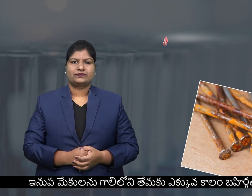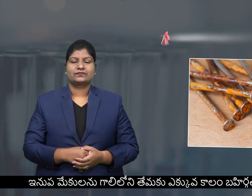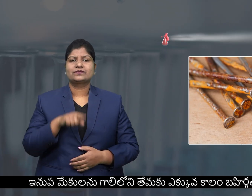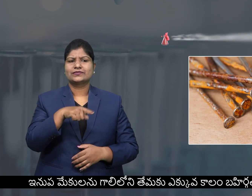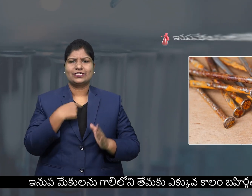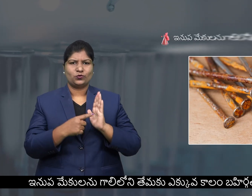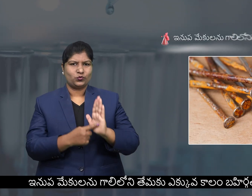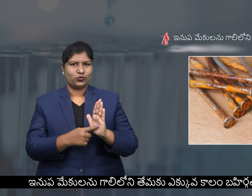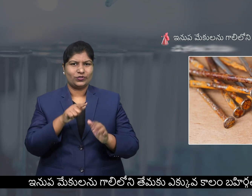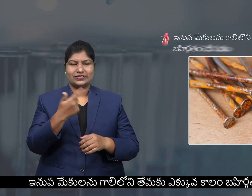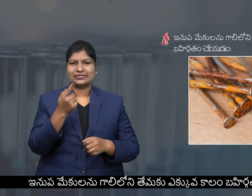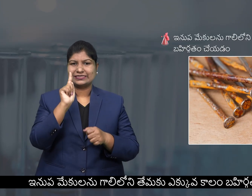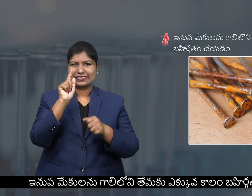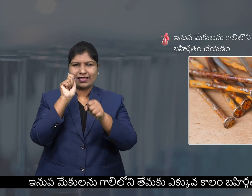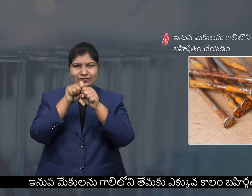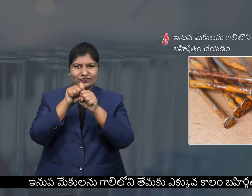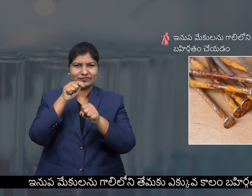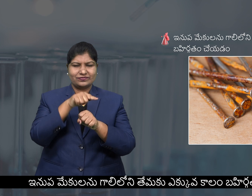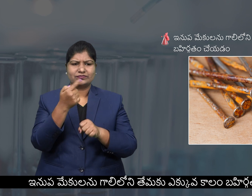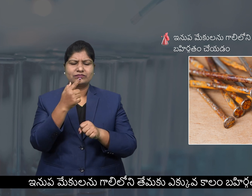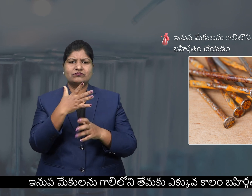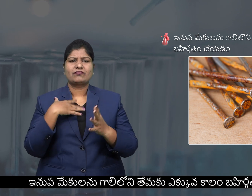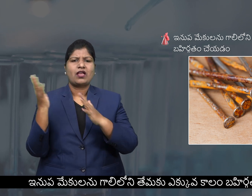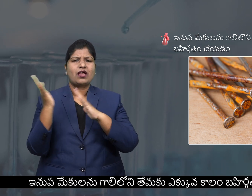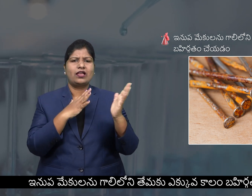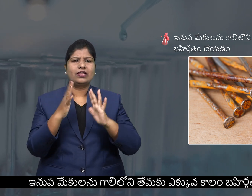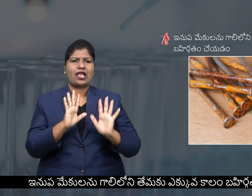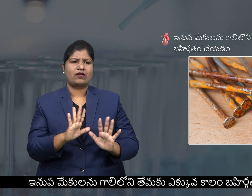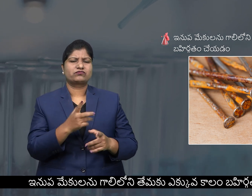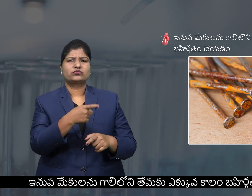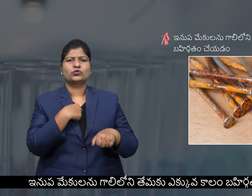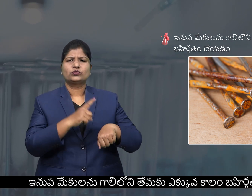ఇనుప మేకులను గాలిలోని తేమకు ఎక్కువ కాలం బహిర్గతం చేయడం.